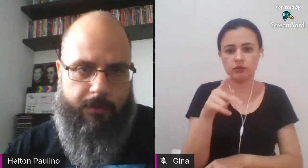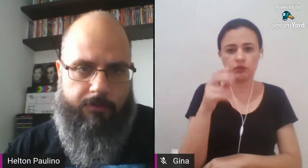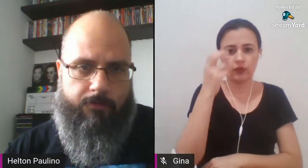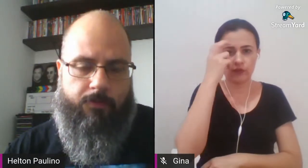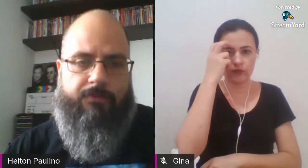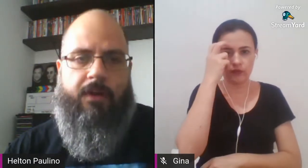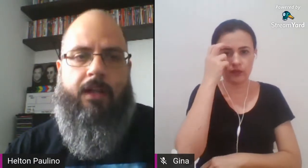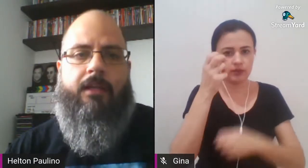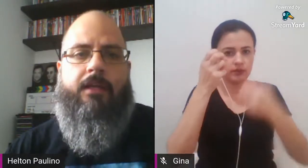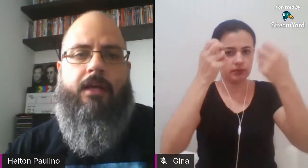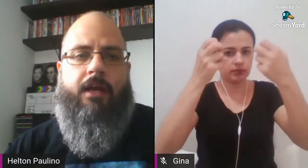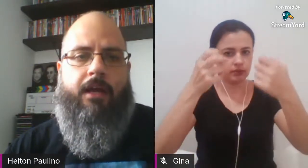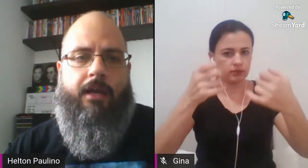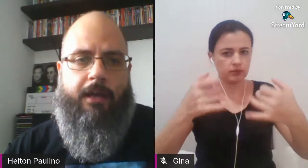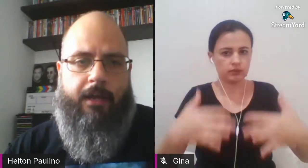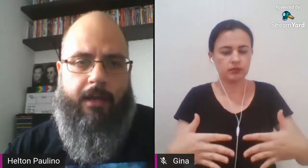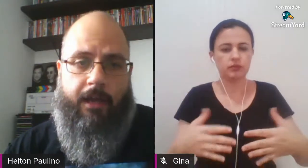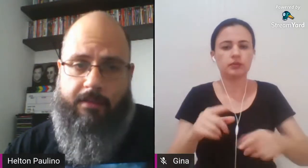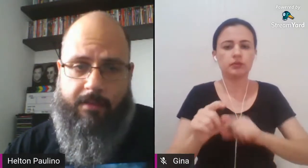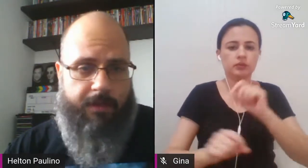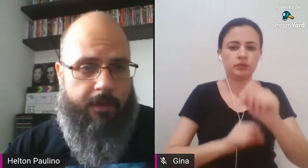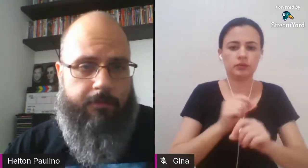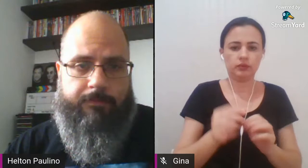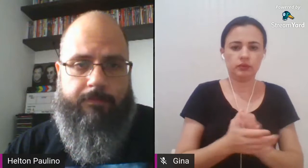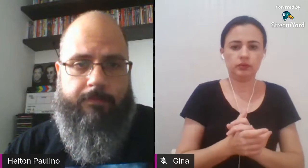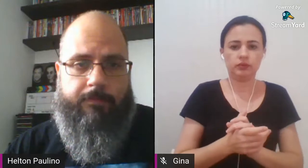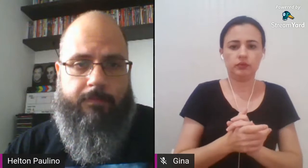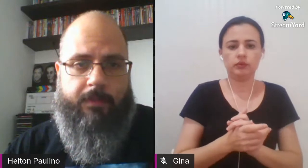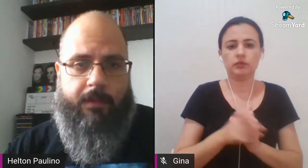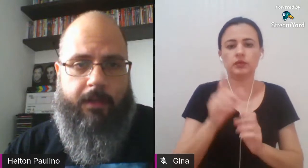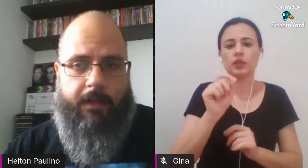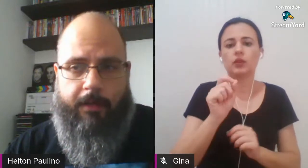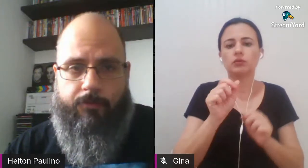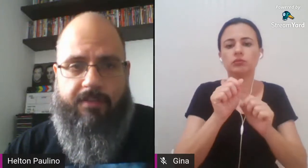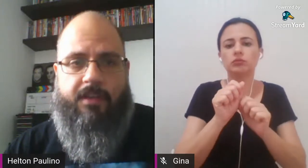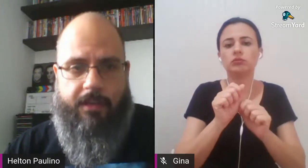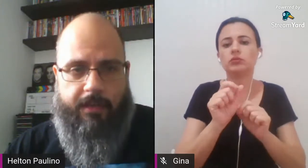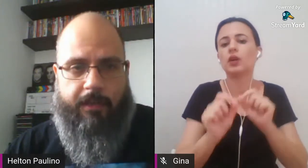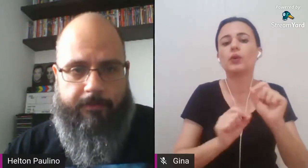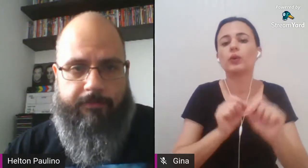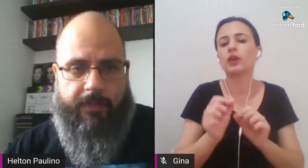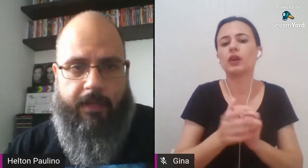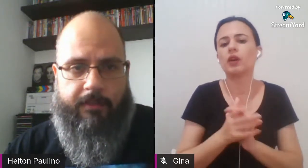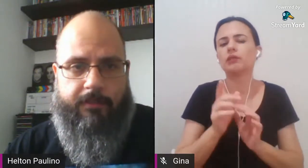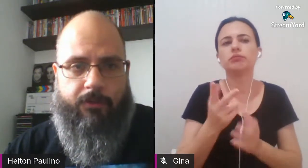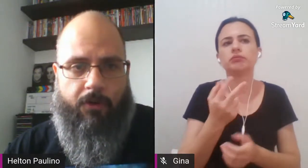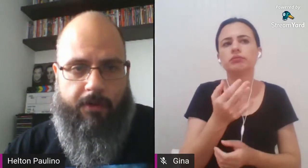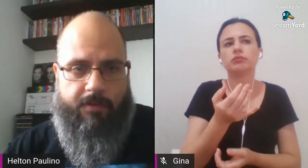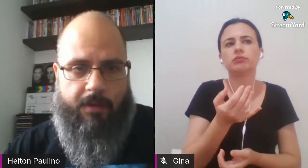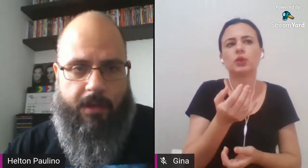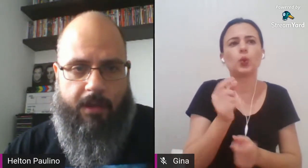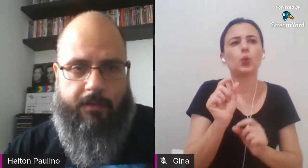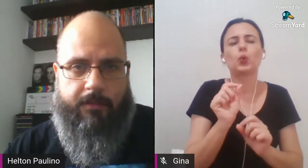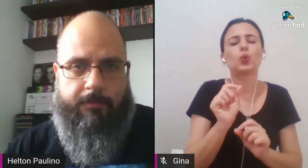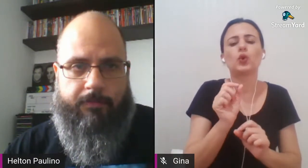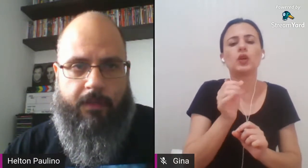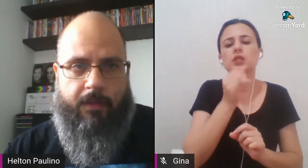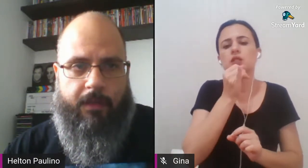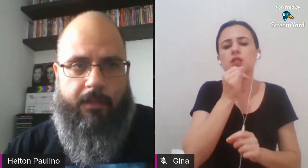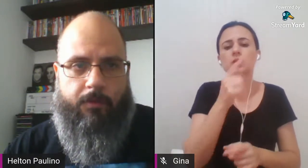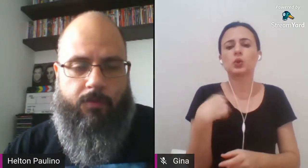logo no início de sua fala, ela é seminal. O que seria, né, de nós sem a